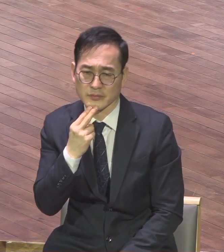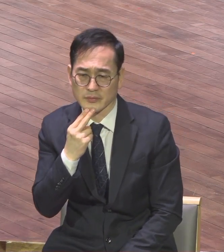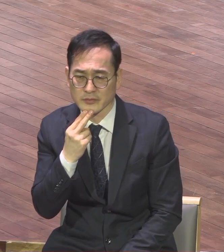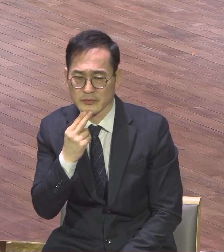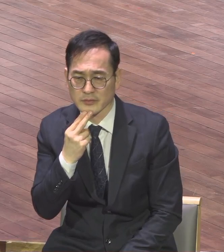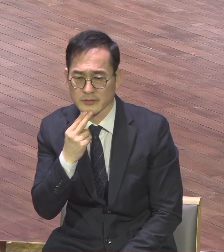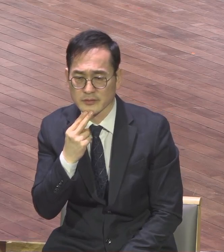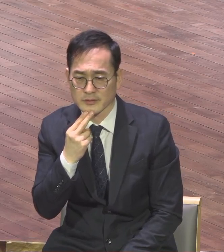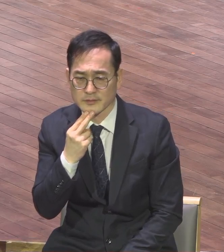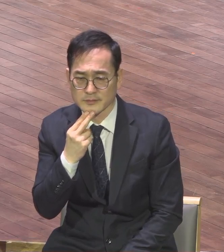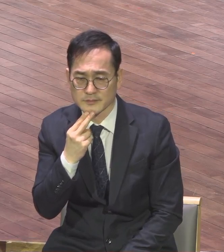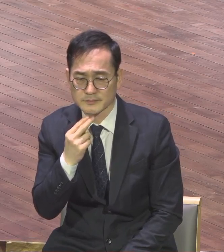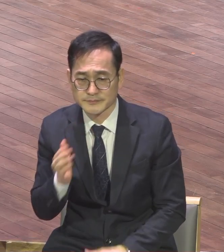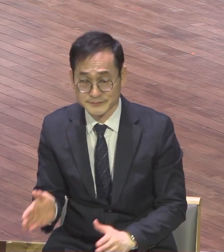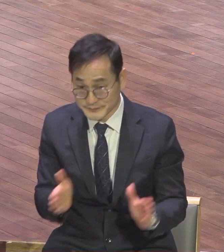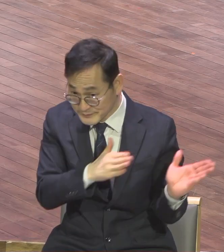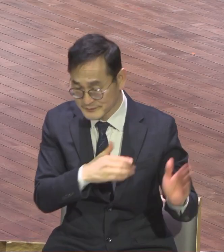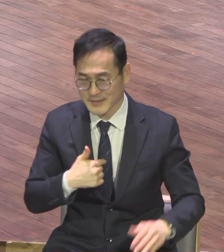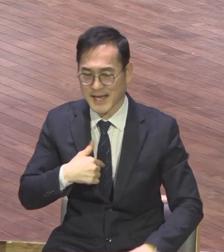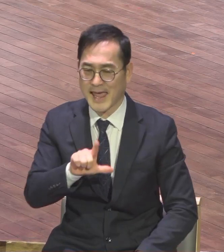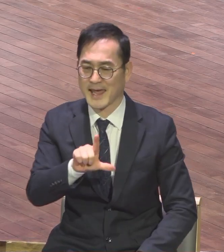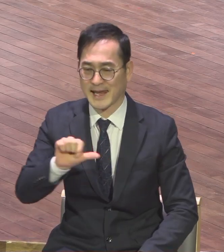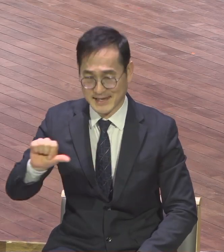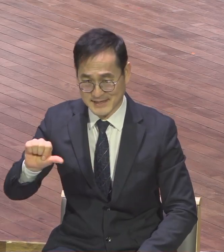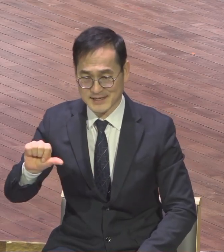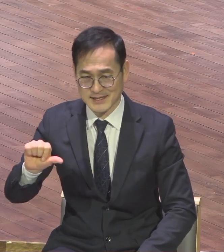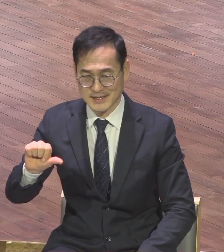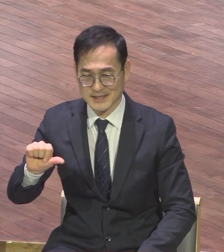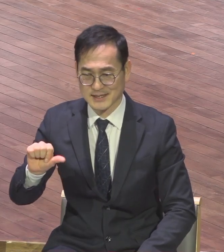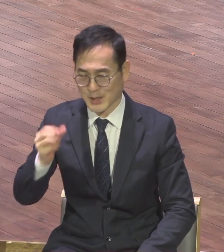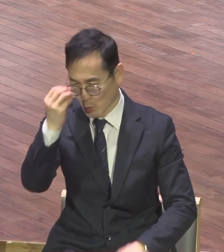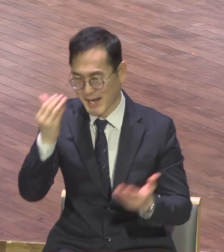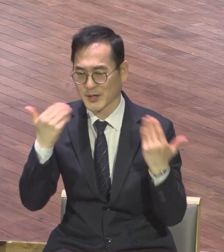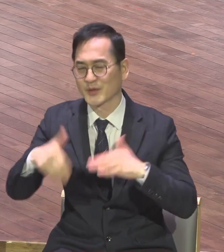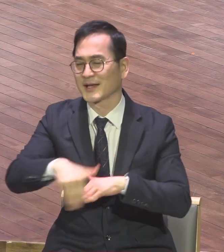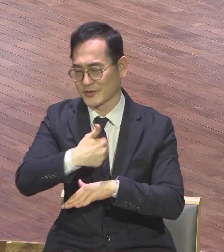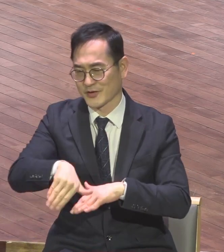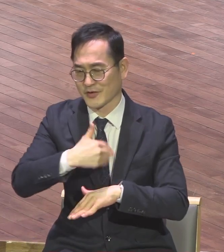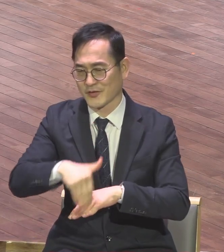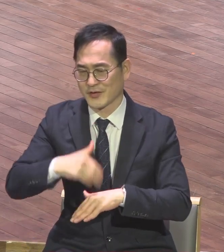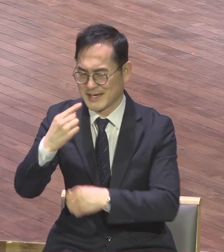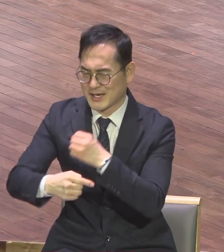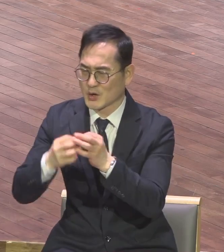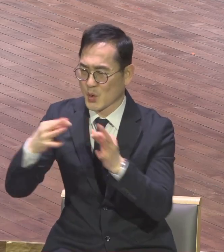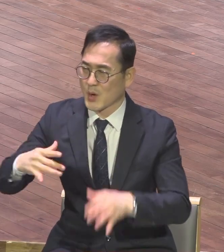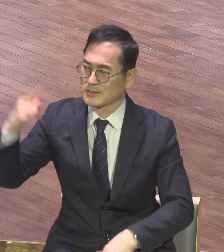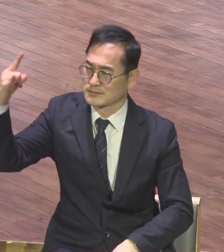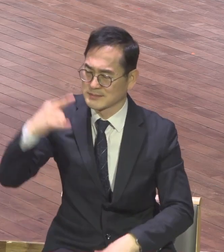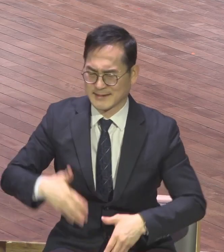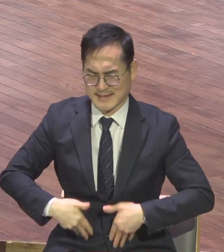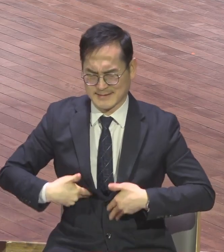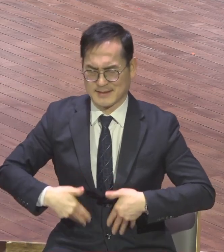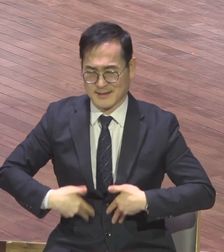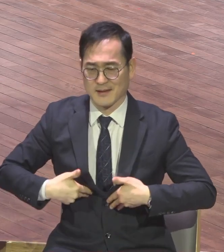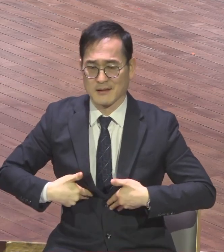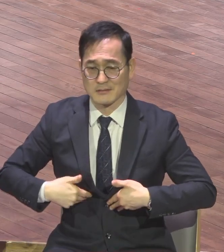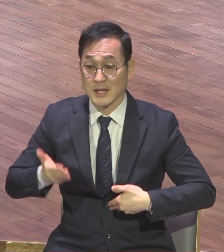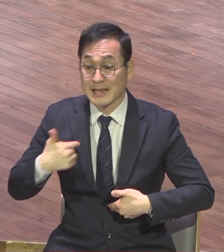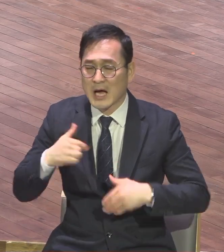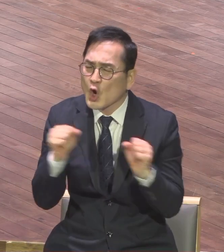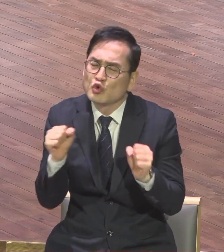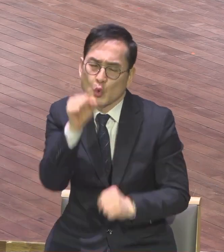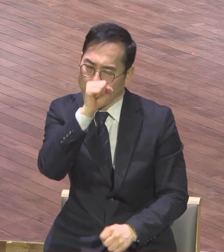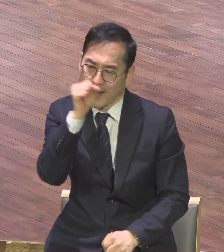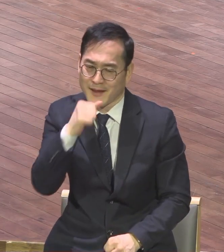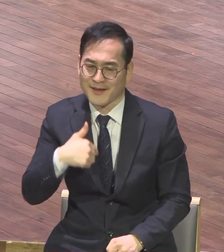저는 LA라는 지역에 있었습니다. 서부지 날씨가 좋고 사막인데요. 1년 내내 따뜻한 지역이라 저는 겨울을 좋아해서 LA를